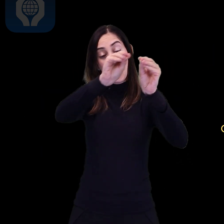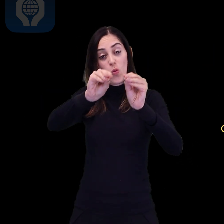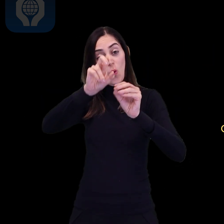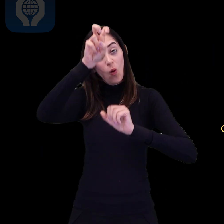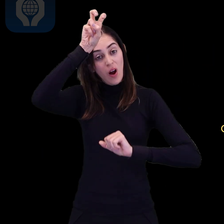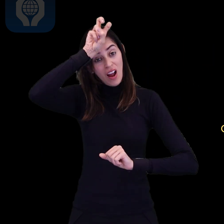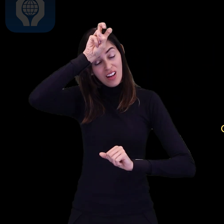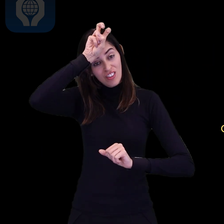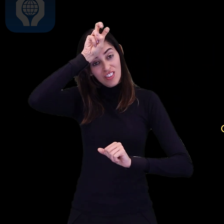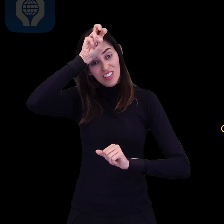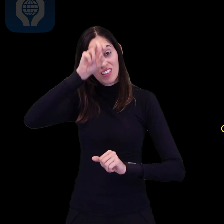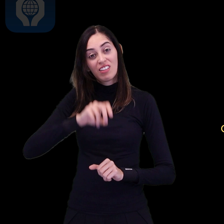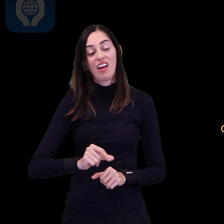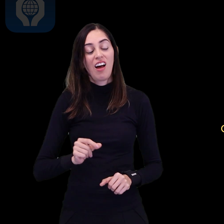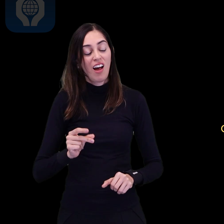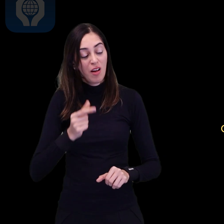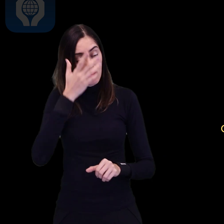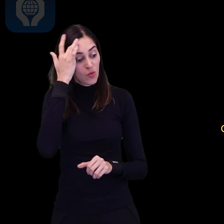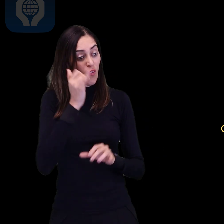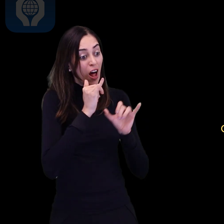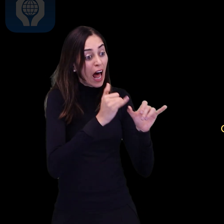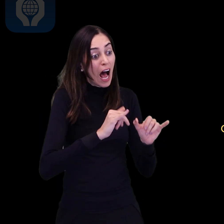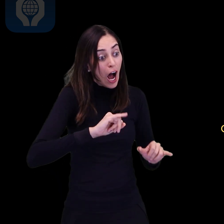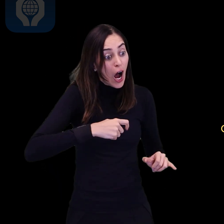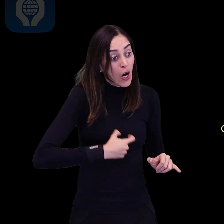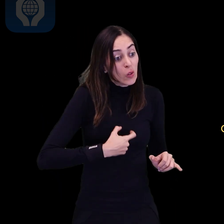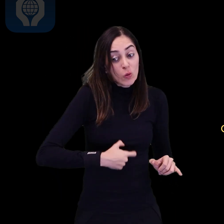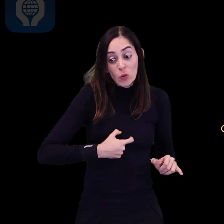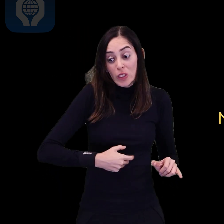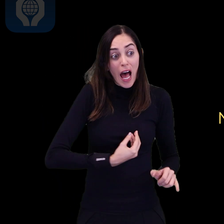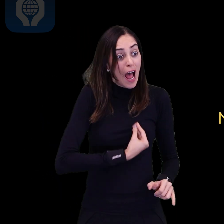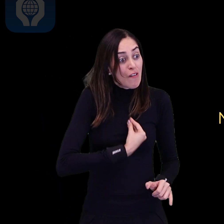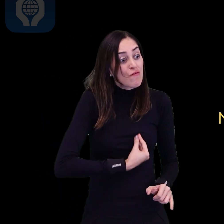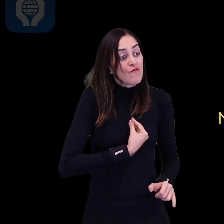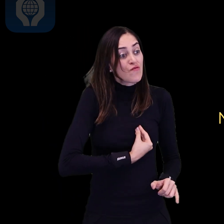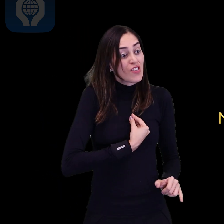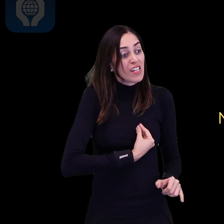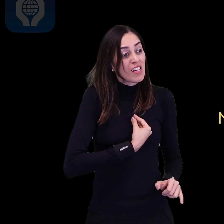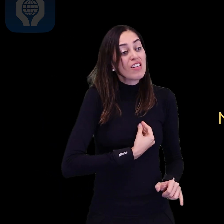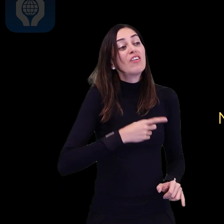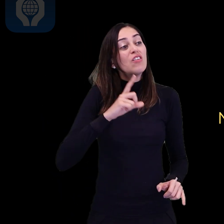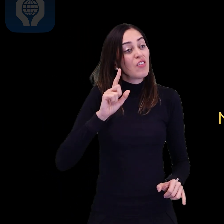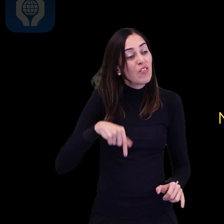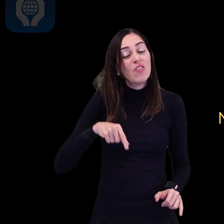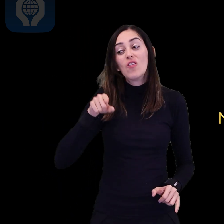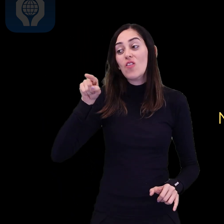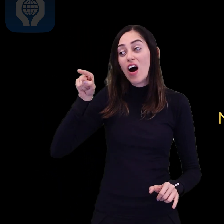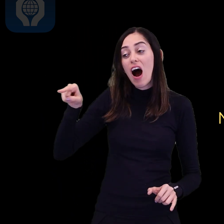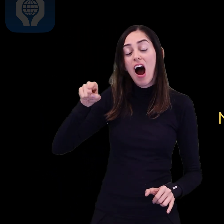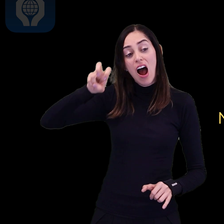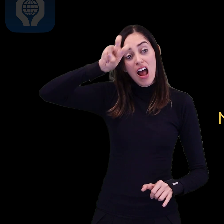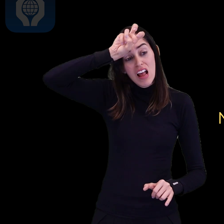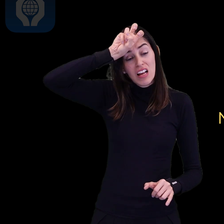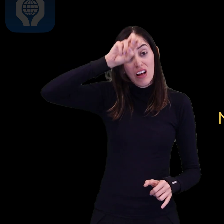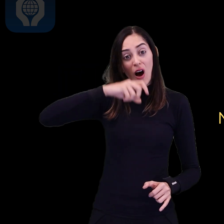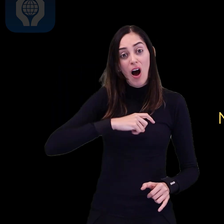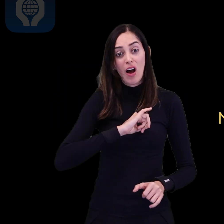está vivo. Na verdade, ele é o governador de todo o Egito. O coração de Jacó quase parou. Não podia acreditar